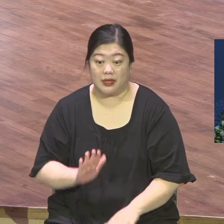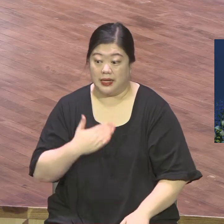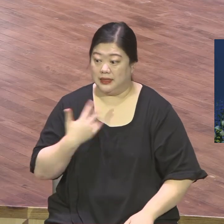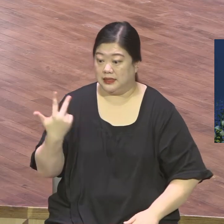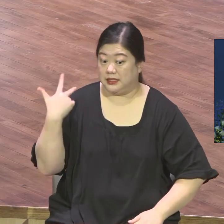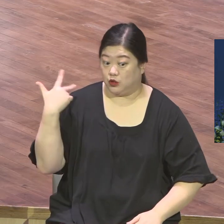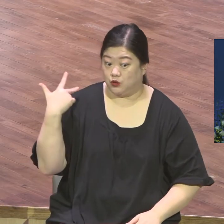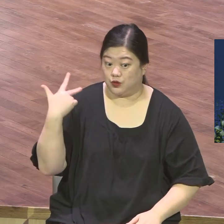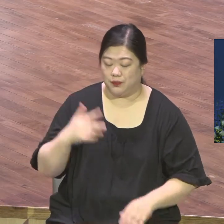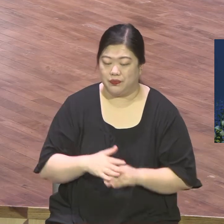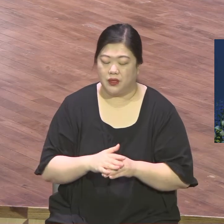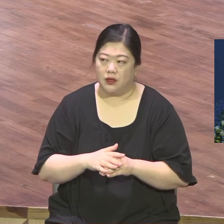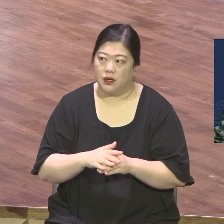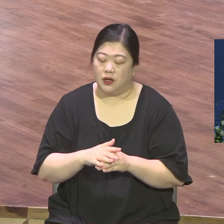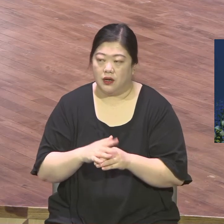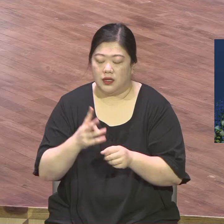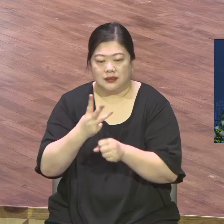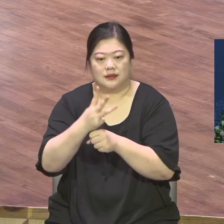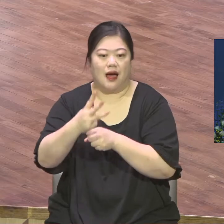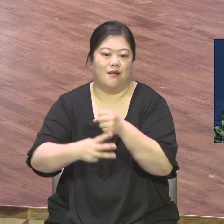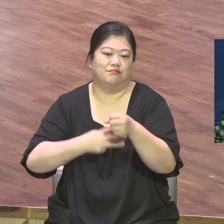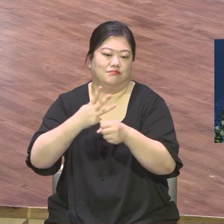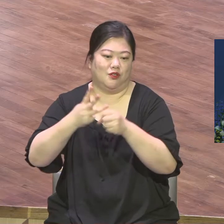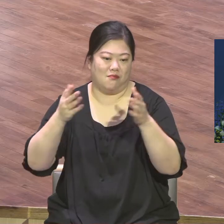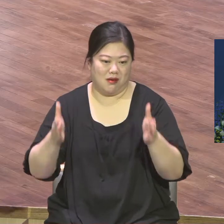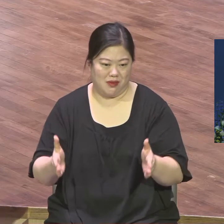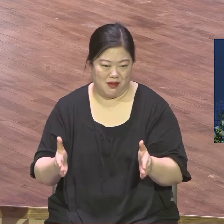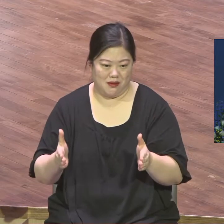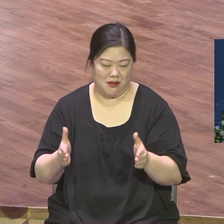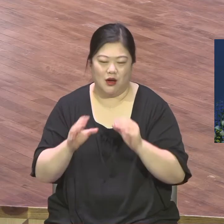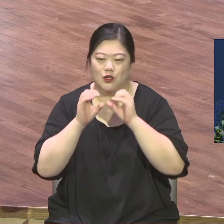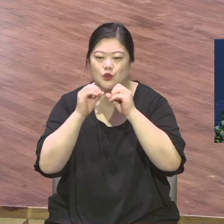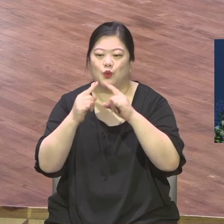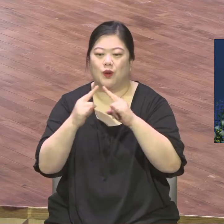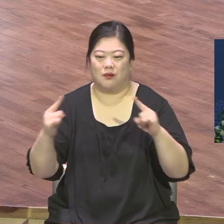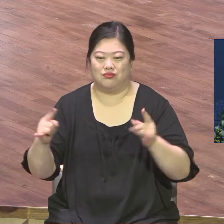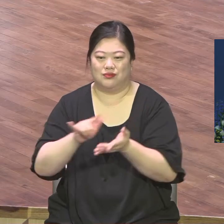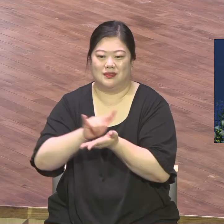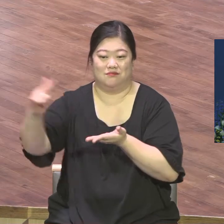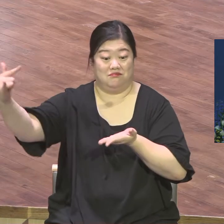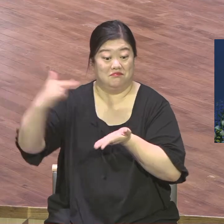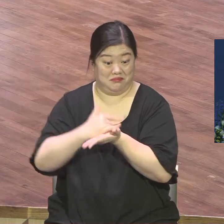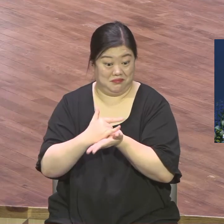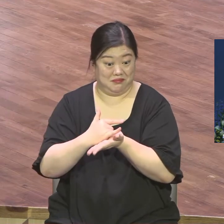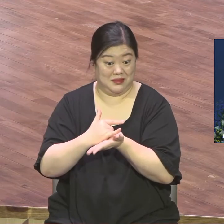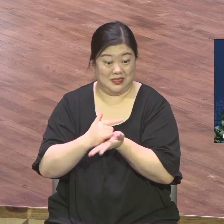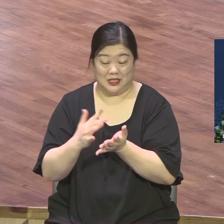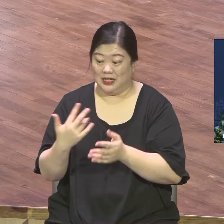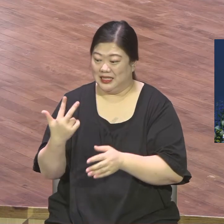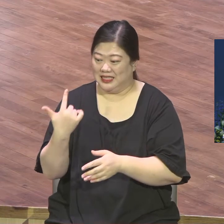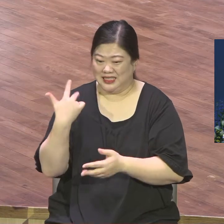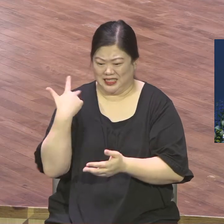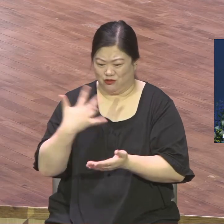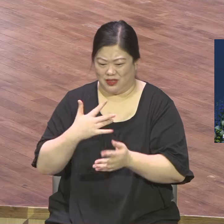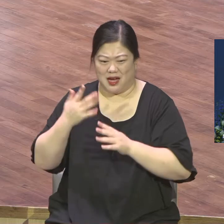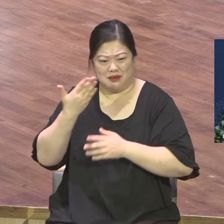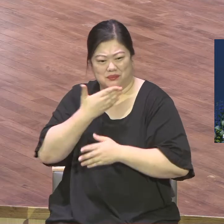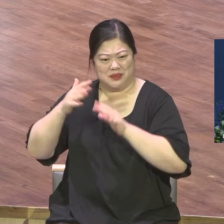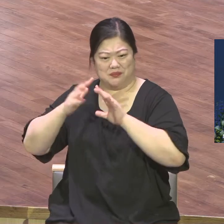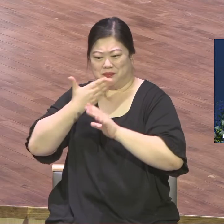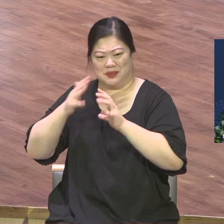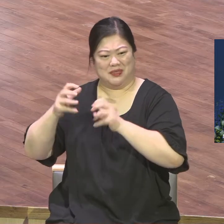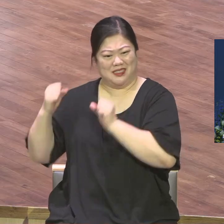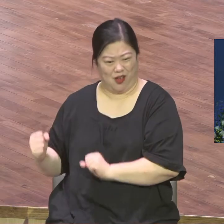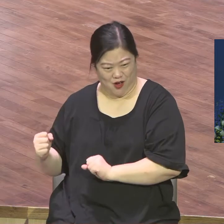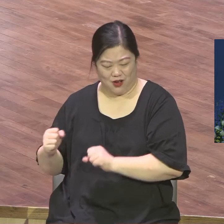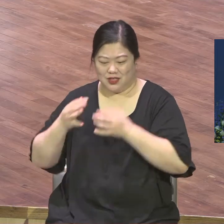멀티 캠프 3년 만에 열렸지요. 이 일에 참석하면서 지난주에 김동길 선교사님이 설교를 했습니다. 복음의